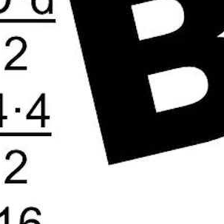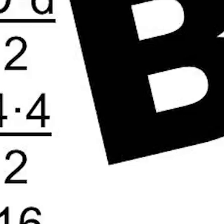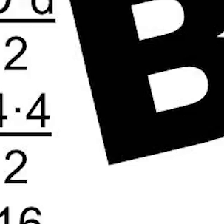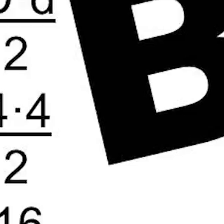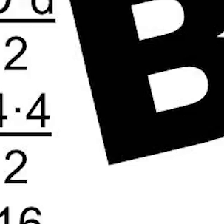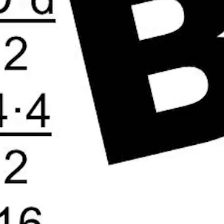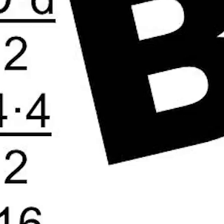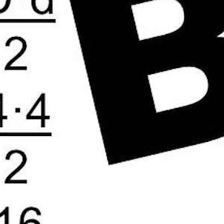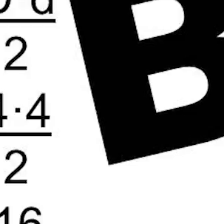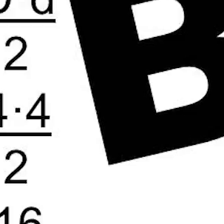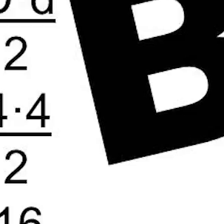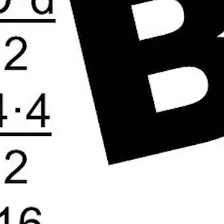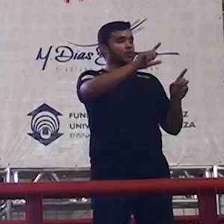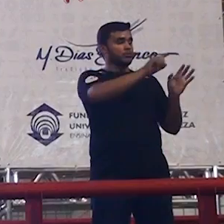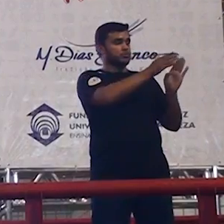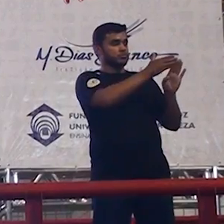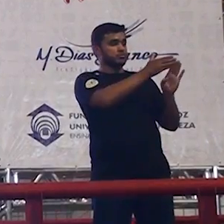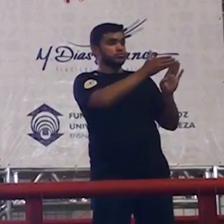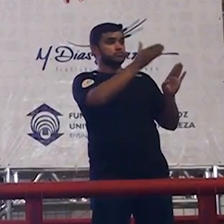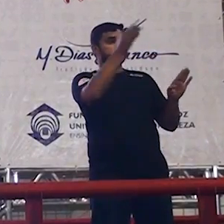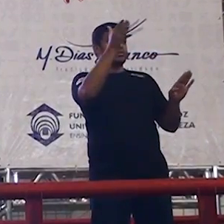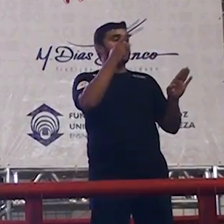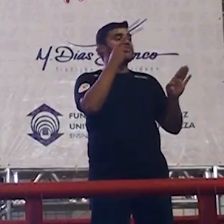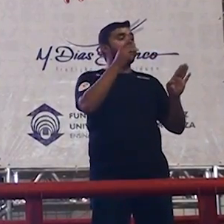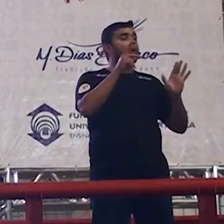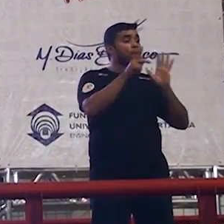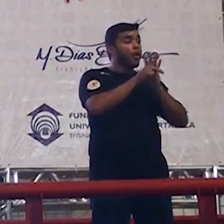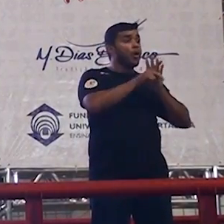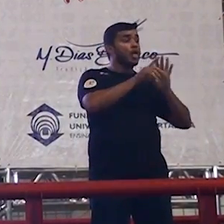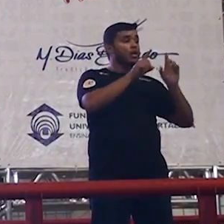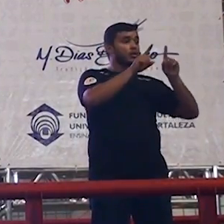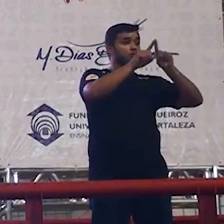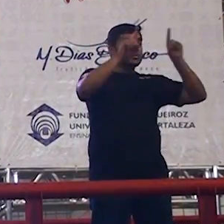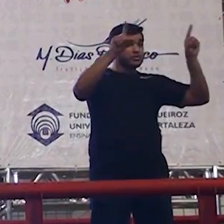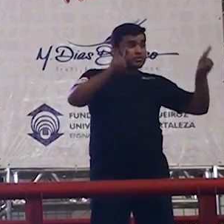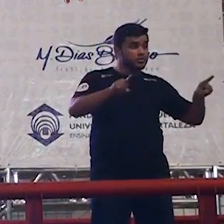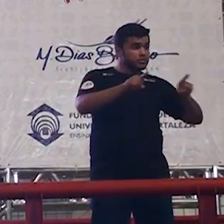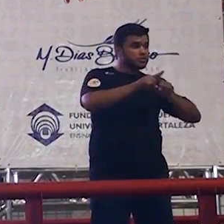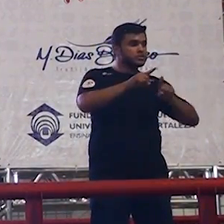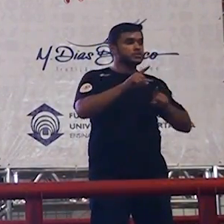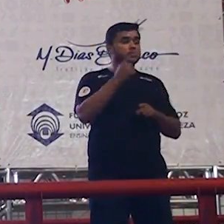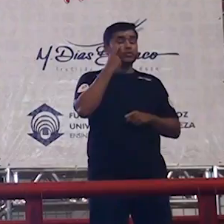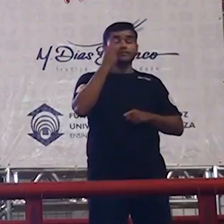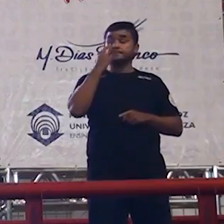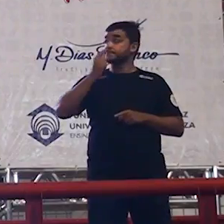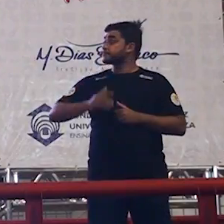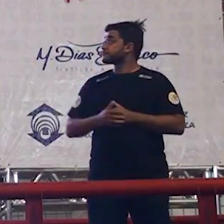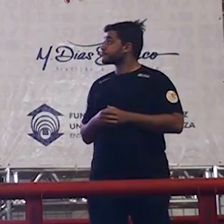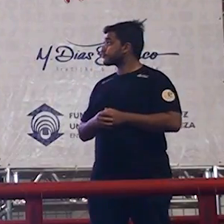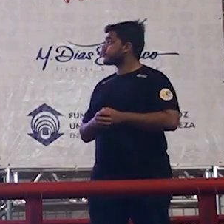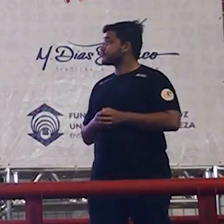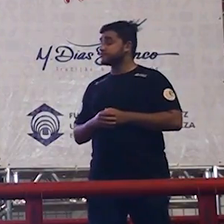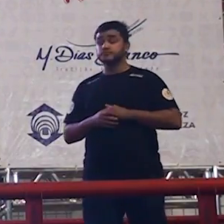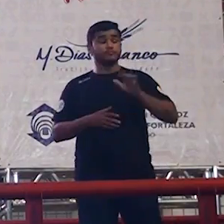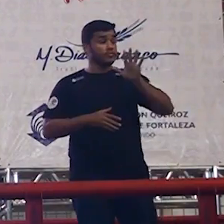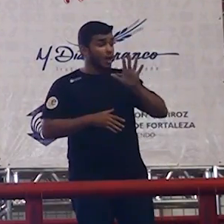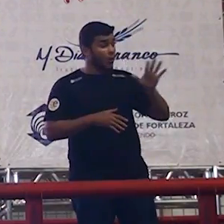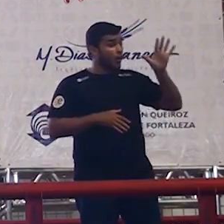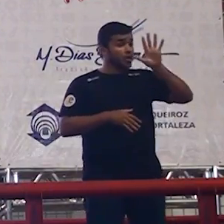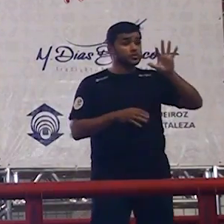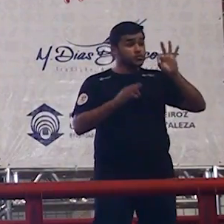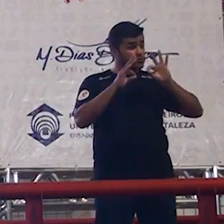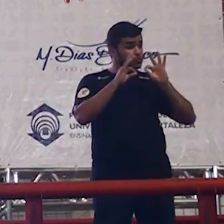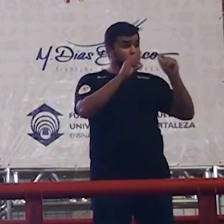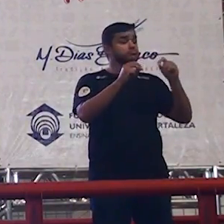Ou seja, aquele tamanho é 2 centímetros. E toda a diagonal do quadrado,